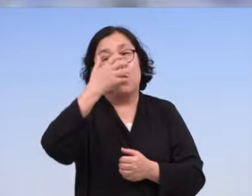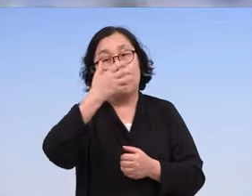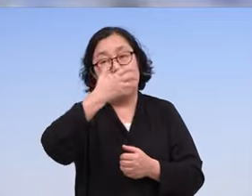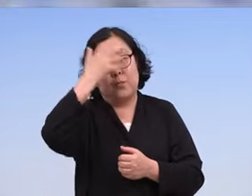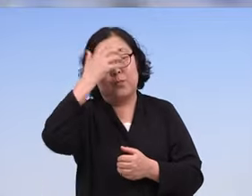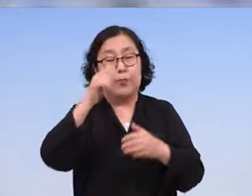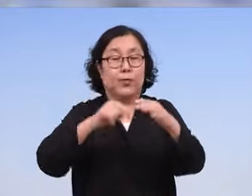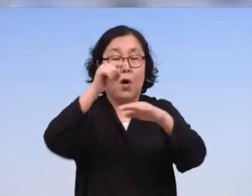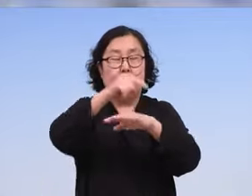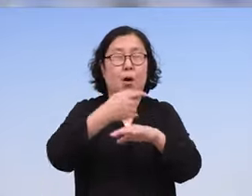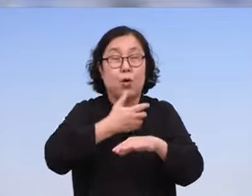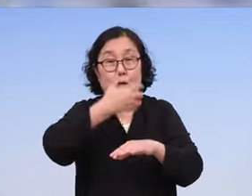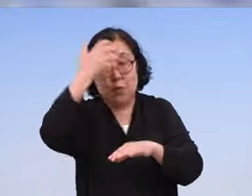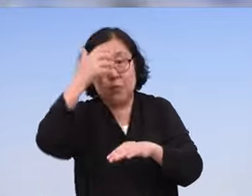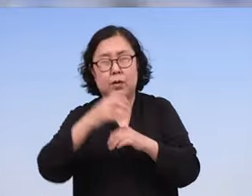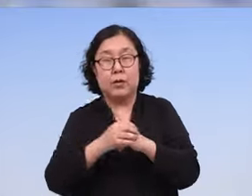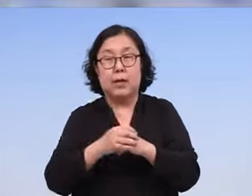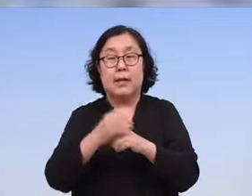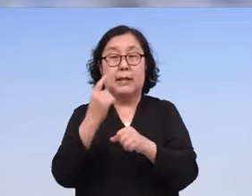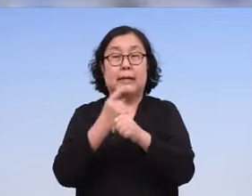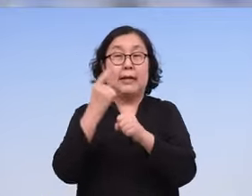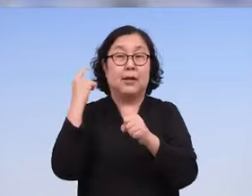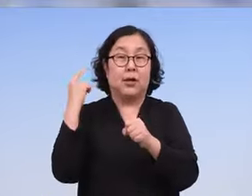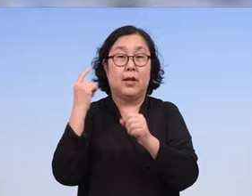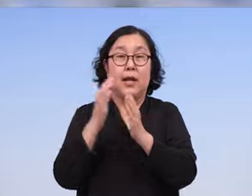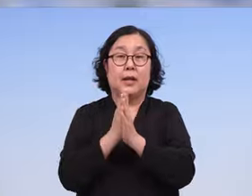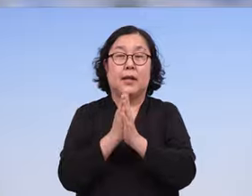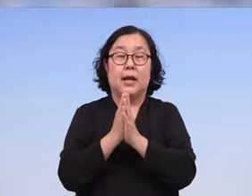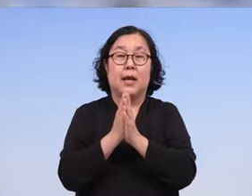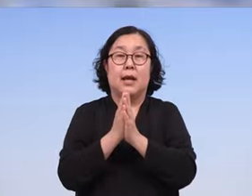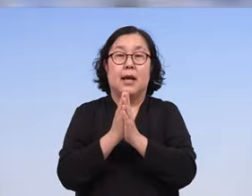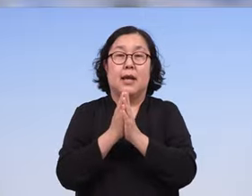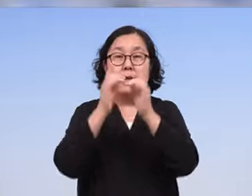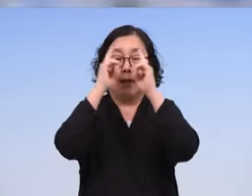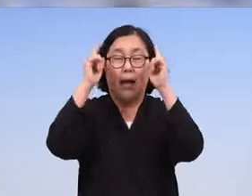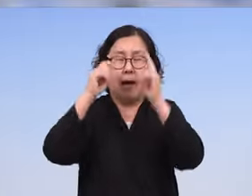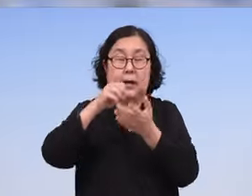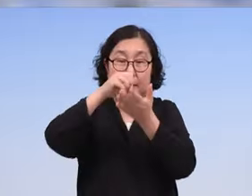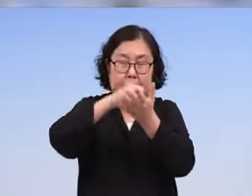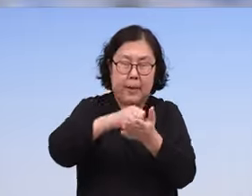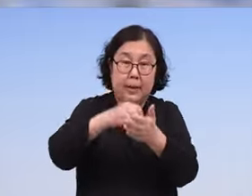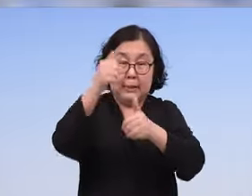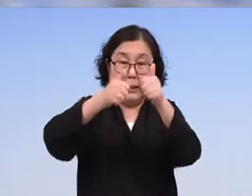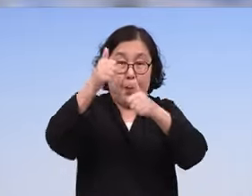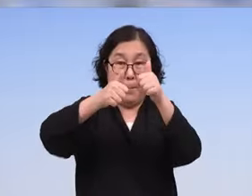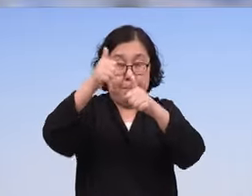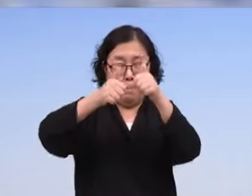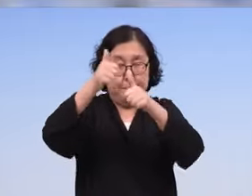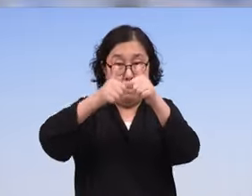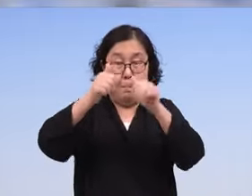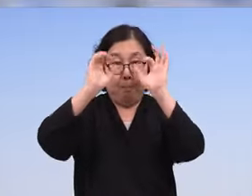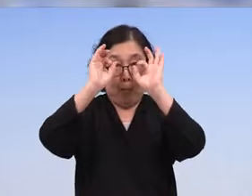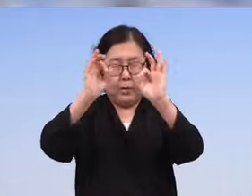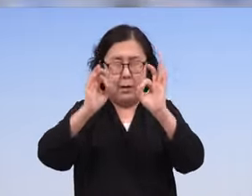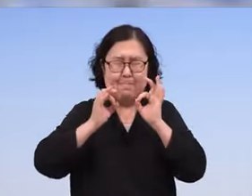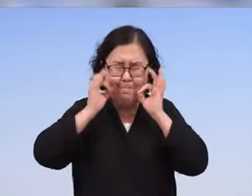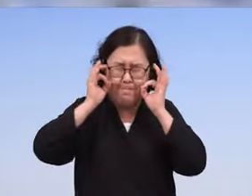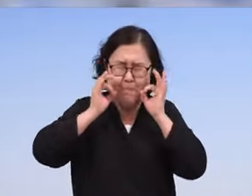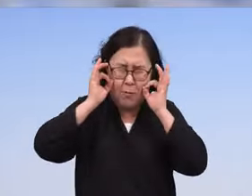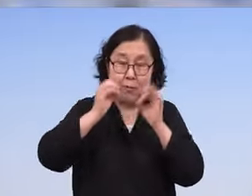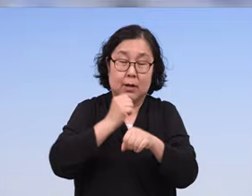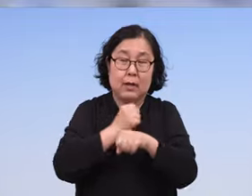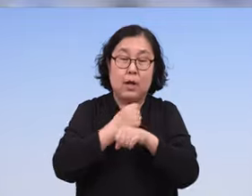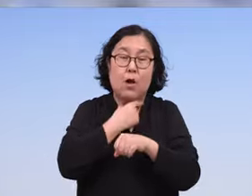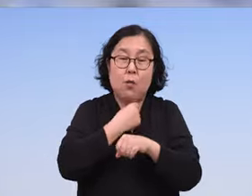그 꿈 넘어 꿈이 뭐냐 하면은 네가 작년에 지금 수능 시험 보느라고 막 얼마나 애썼니? 대학 가고 싶어서